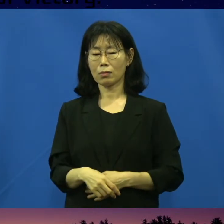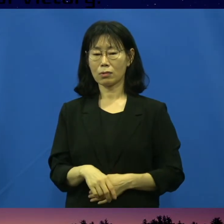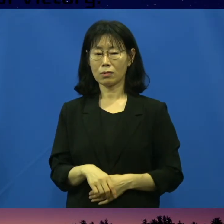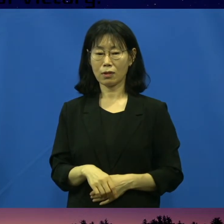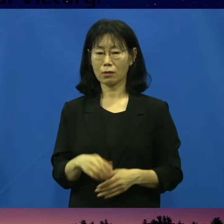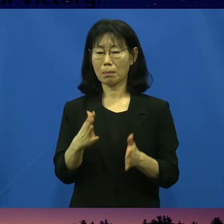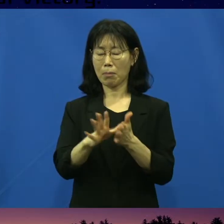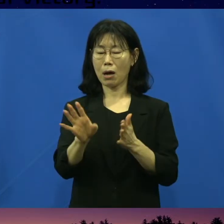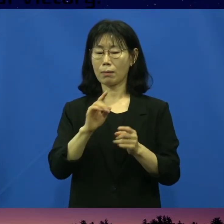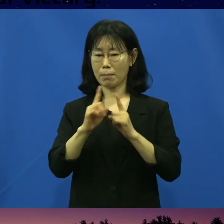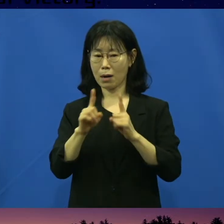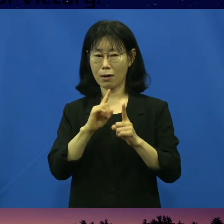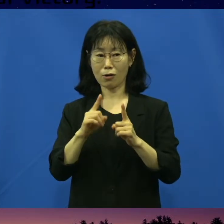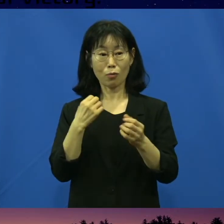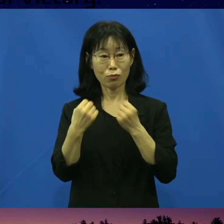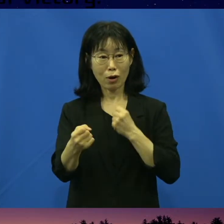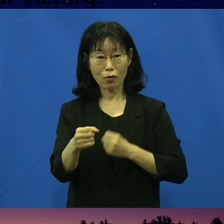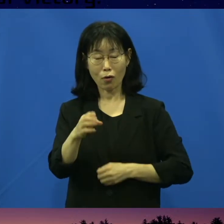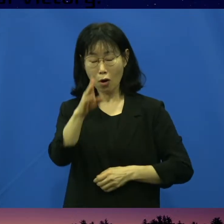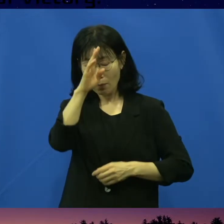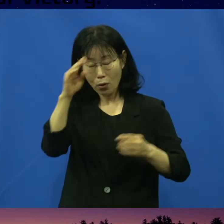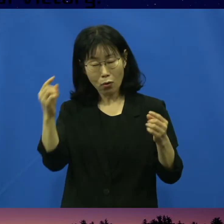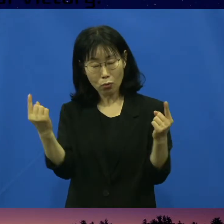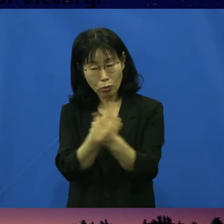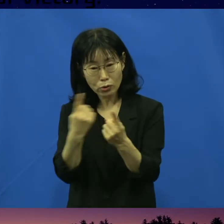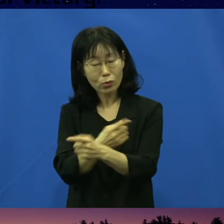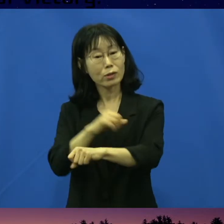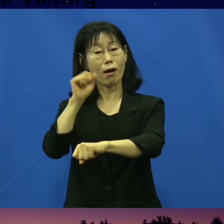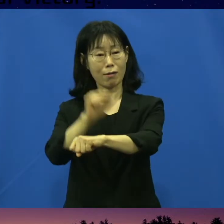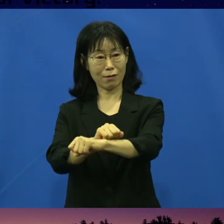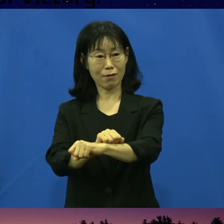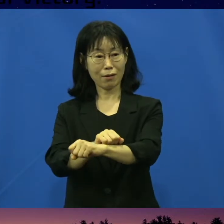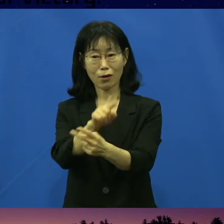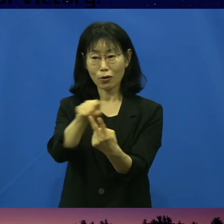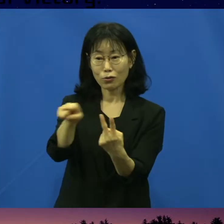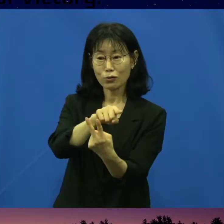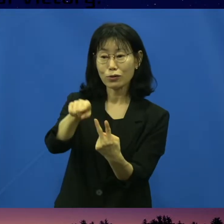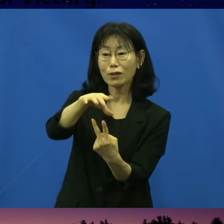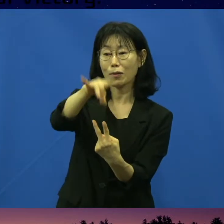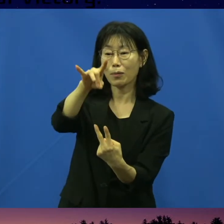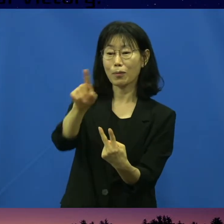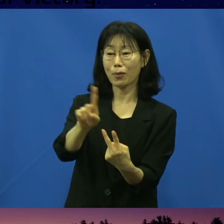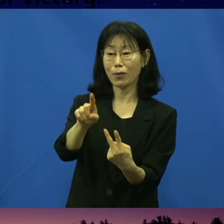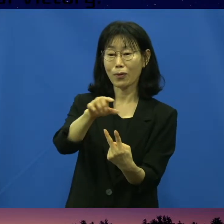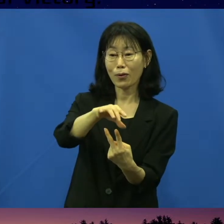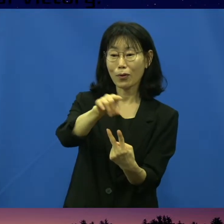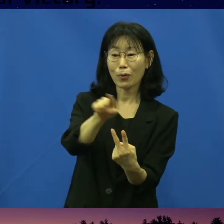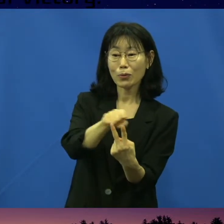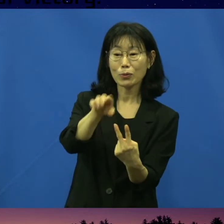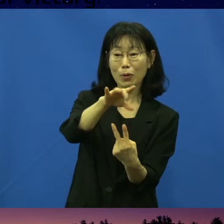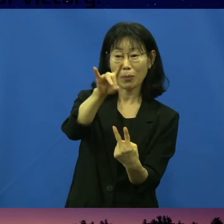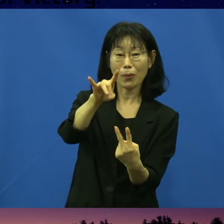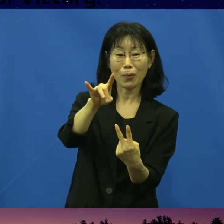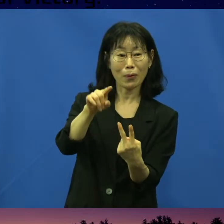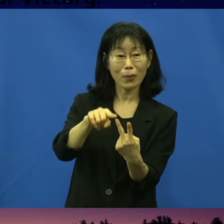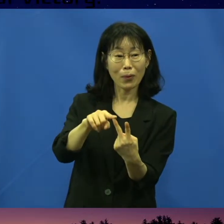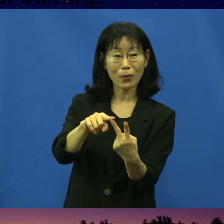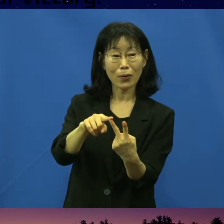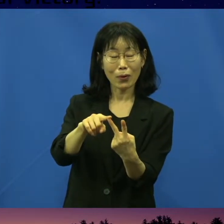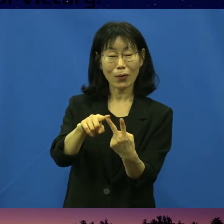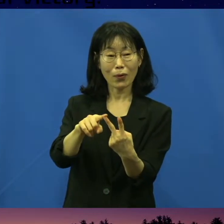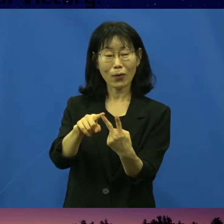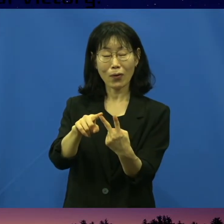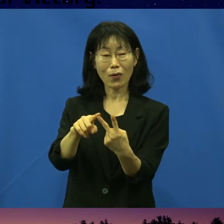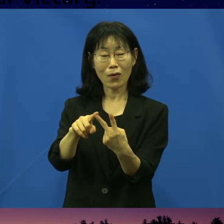딱 처방하면 나아버려. 어느 병원 가실래요 여러분? 어느 쪽 병원 가실래요? 뒤에 불치는